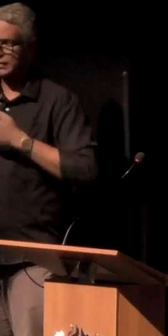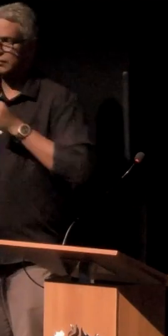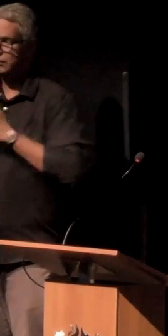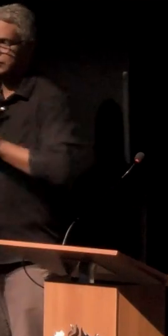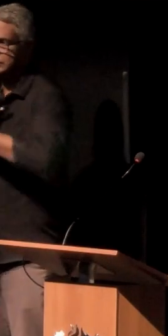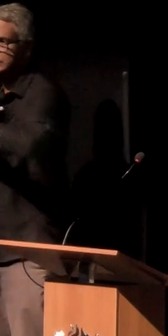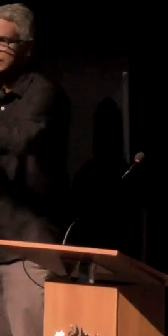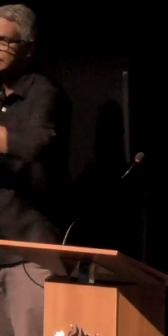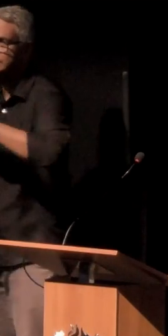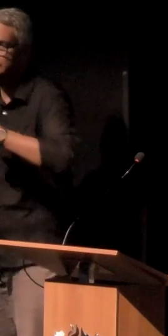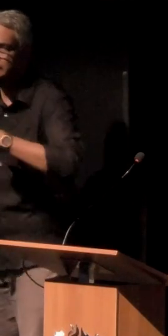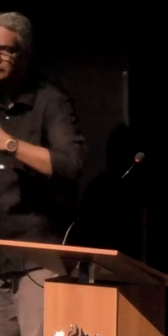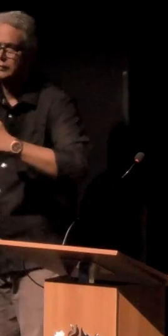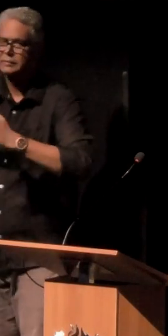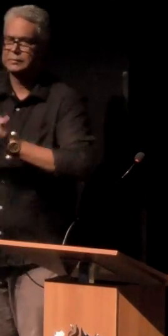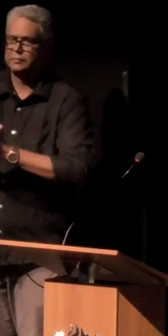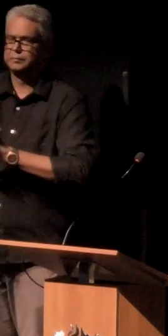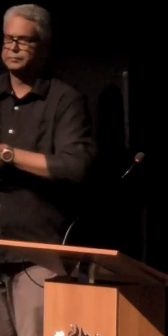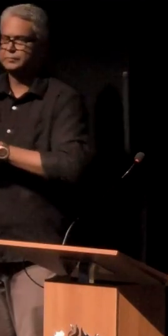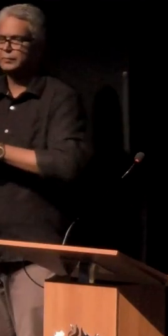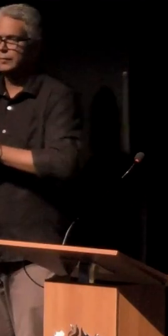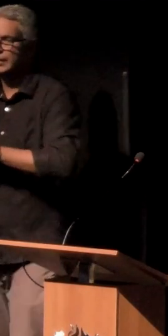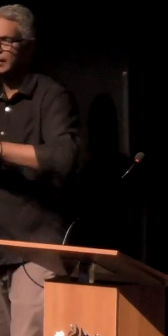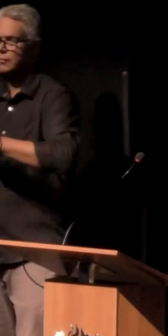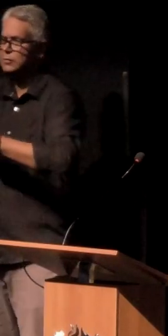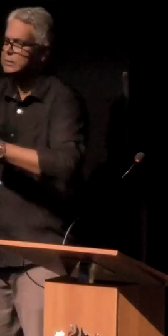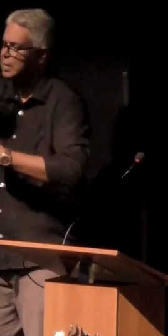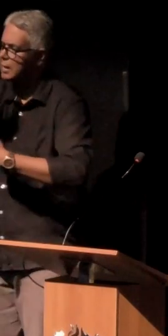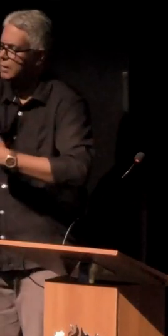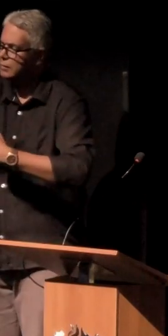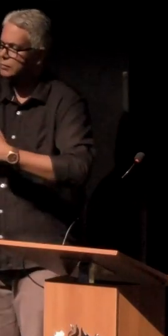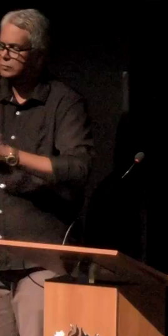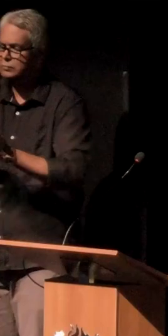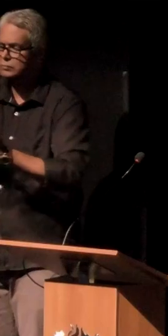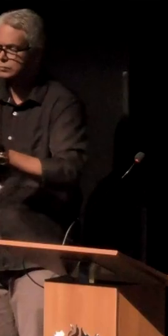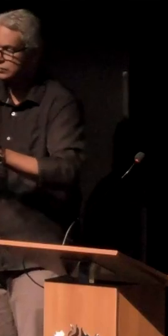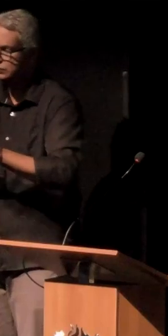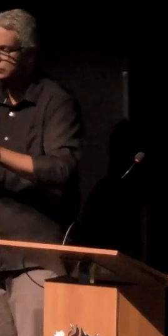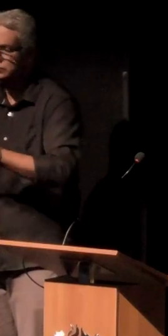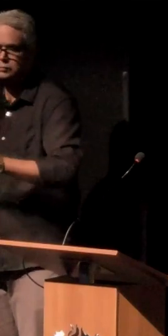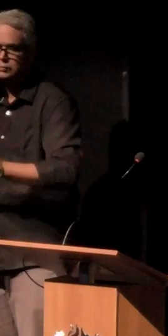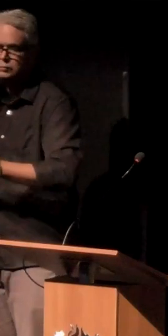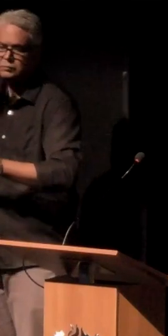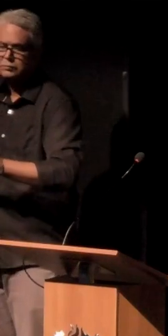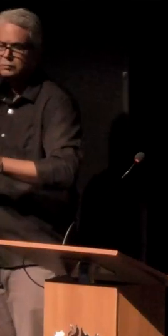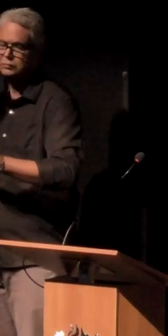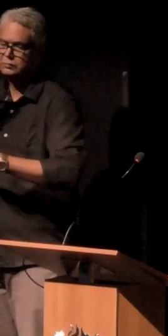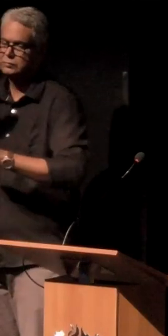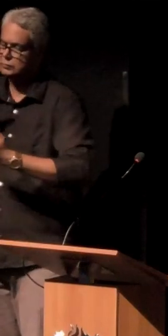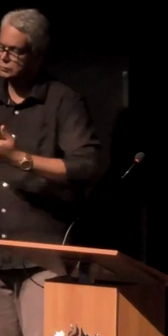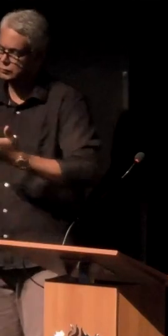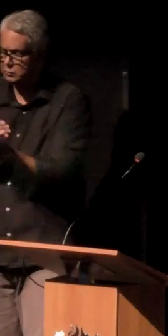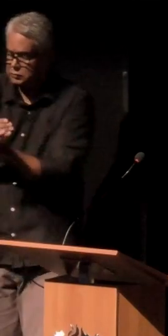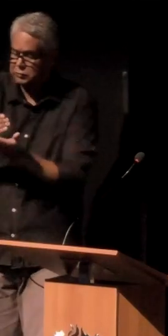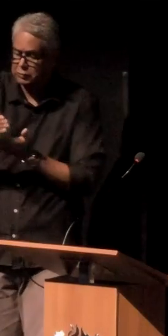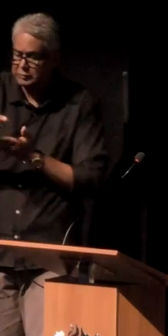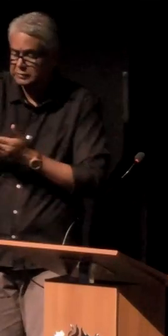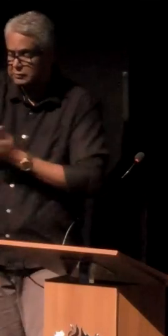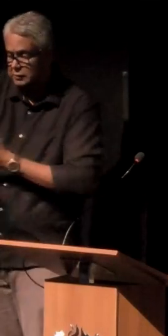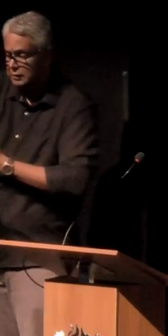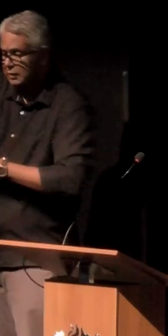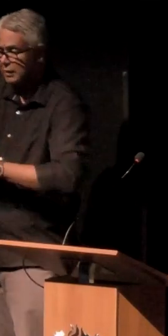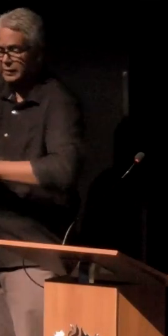aí ano Pinay trazer um relato de uma experiência que a gente tá no começo ainda dela né aqui